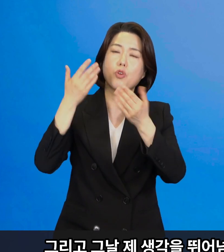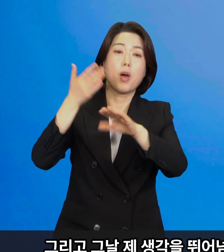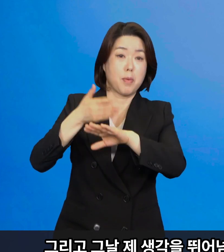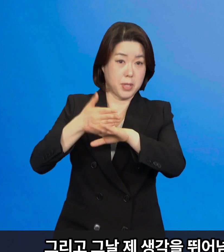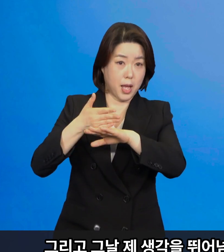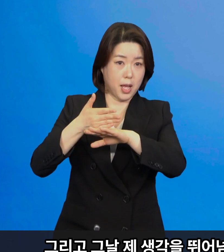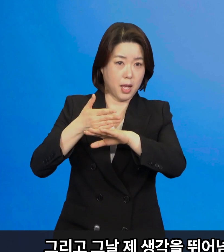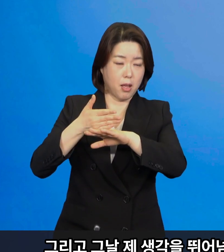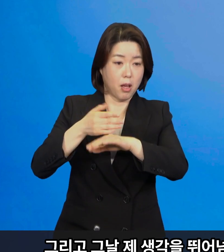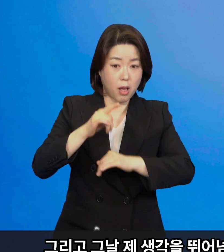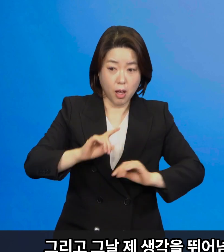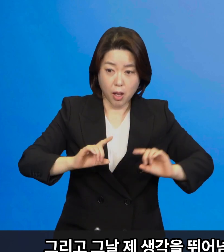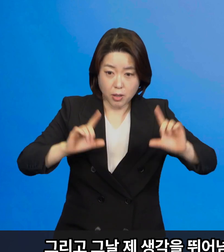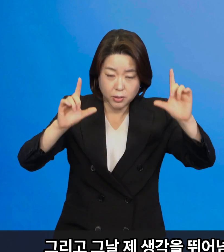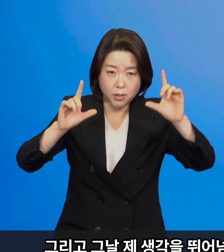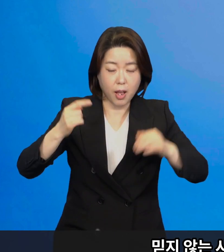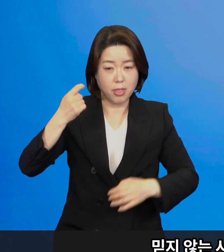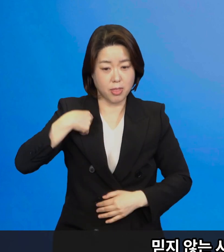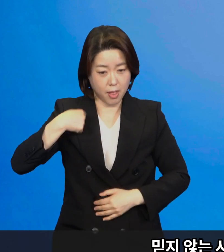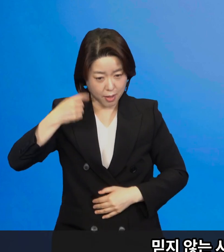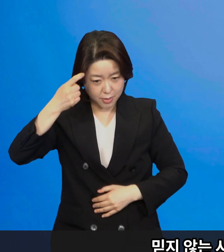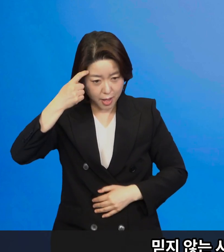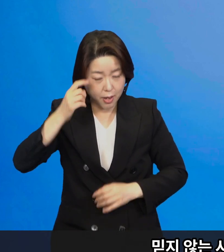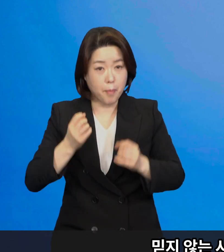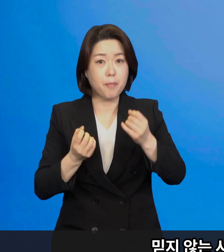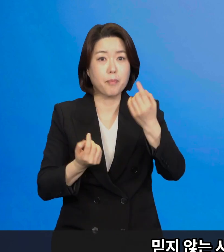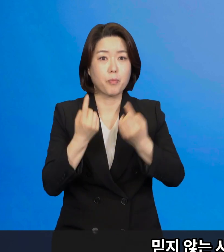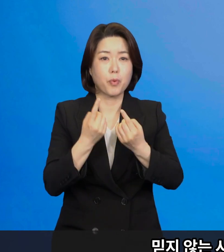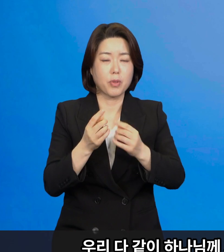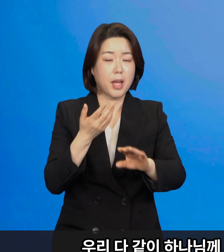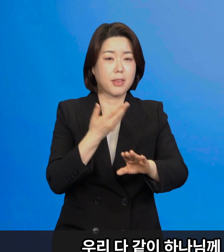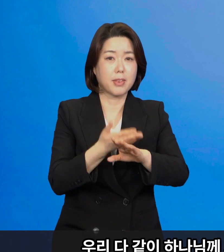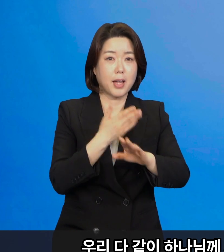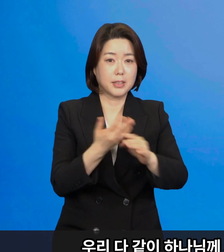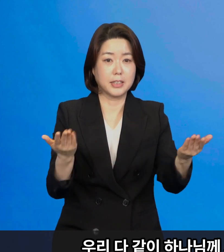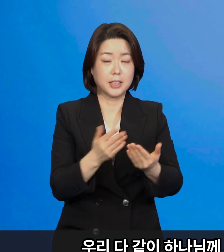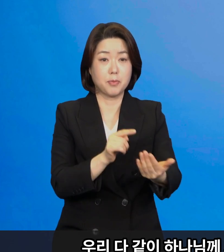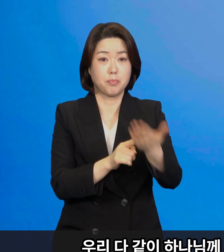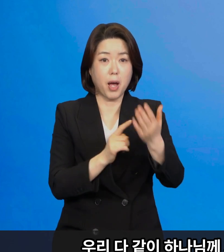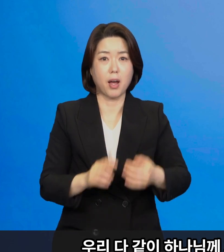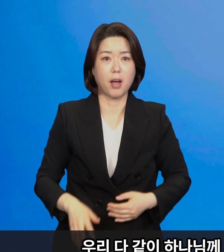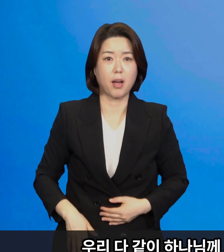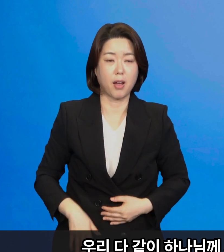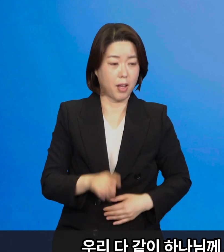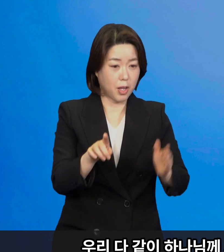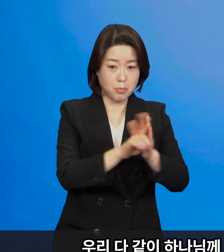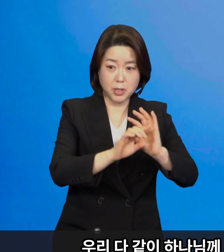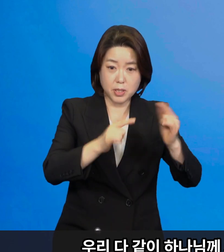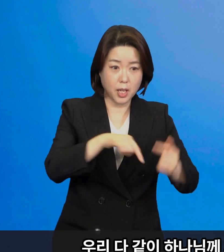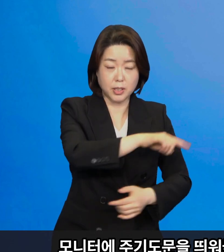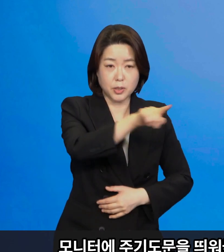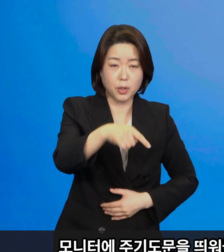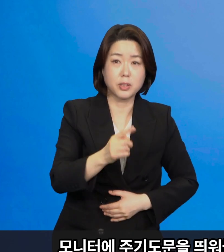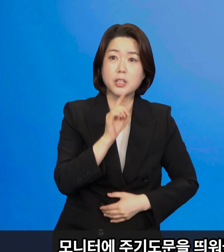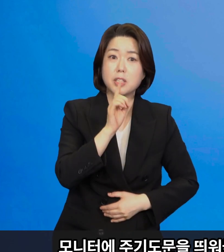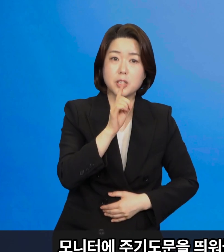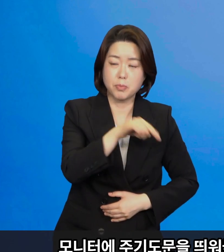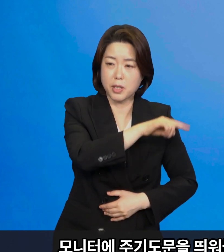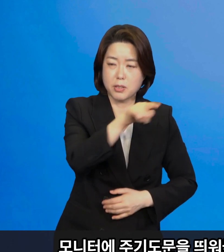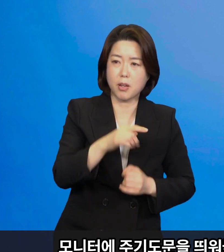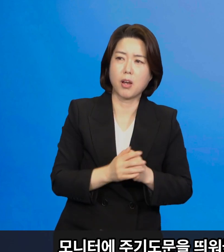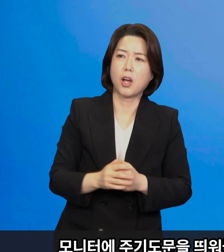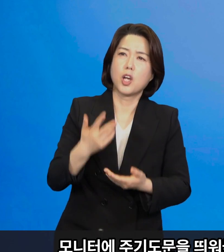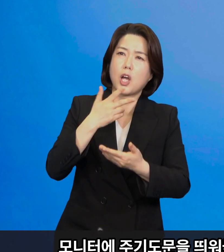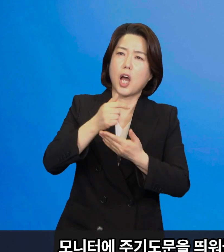뛰어넘는 주님의 역사가 일어났습니다. 믿지 않는 사람들의 입에서 우리 다 같이 하나님께 기도하자라는 말이 나왔고 모니터에